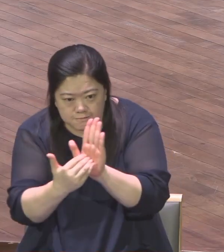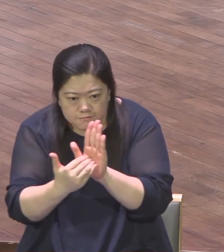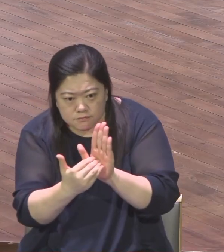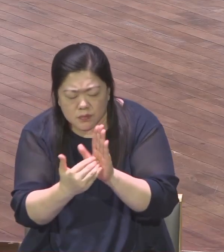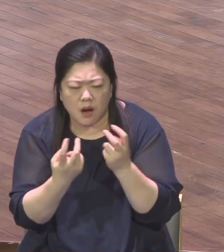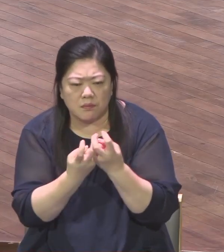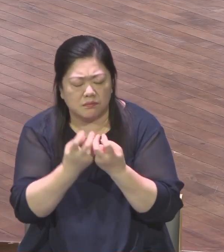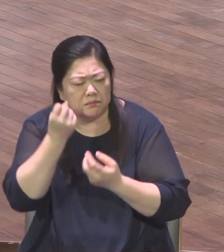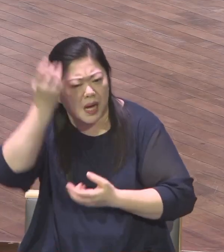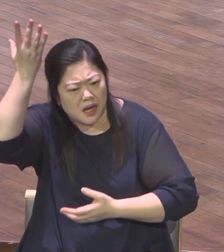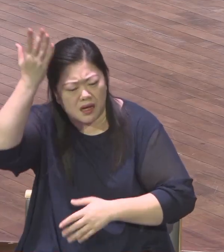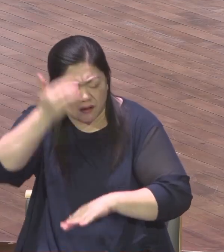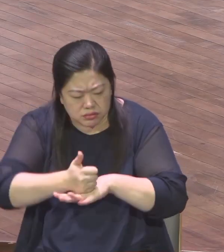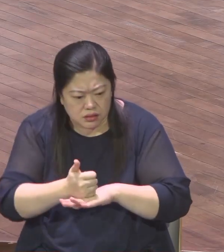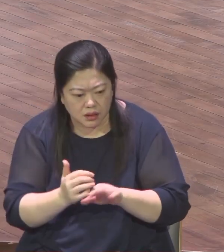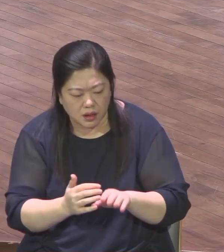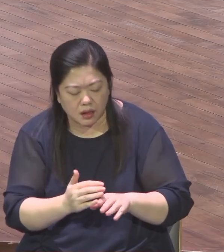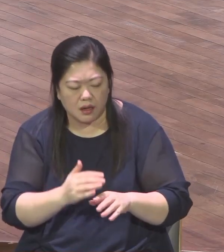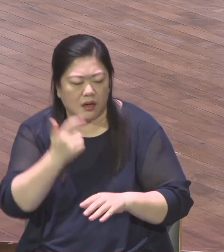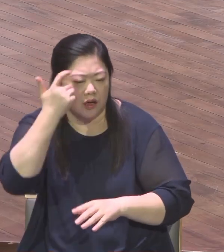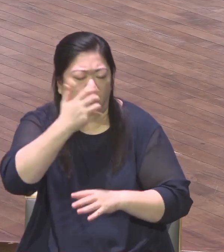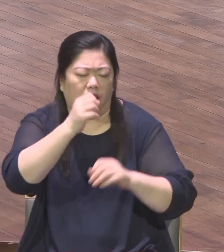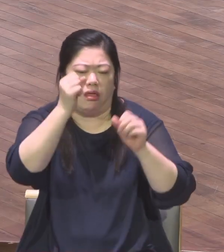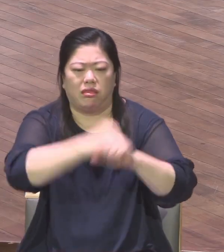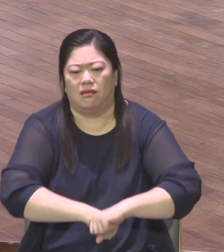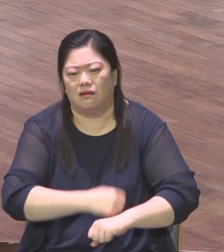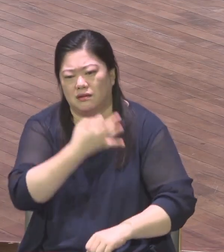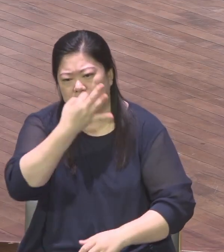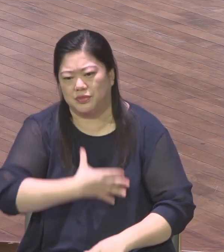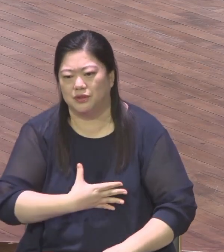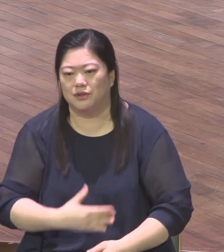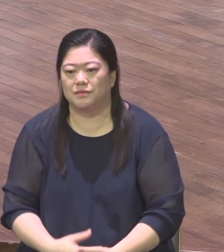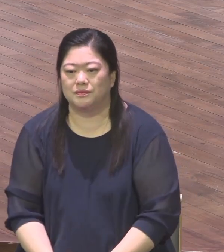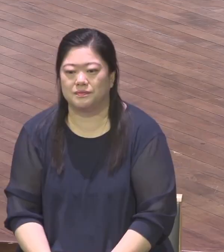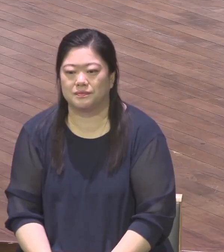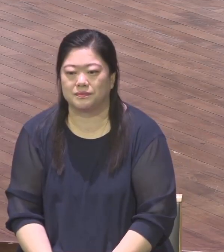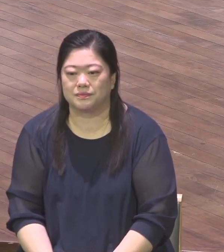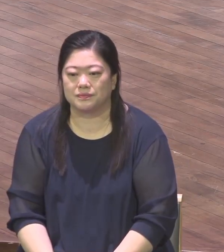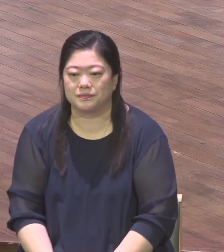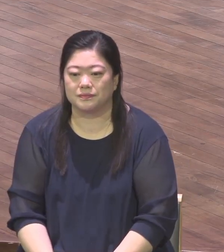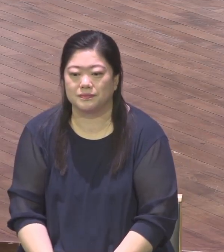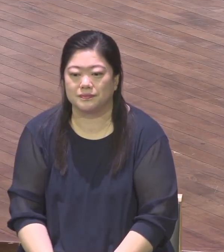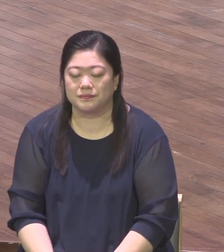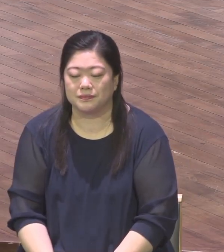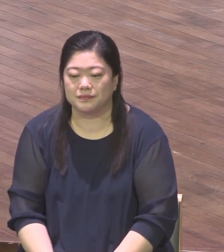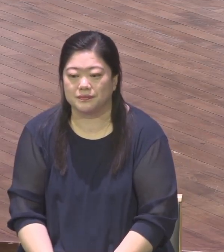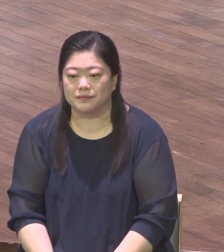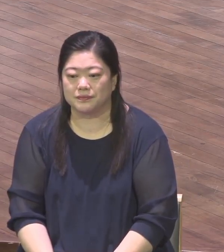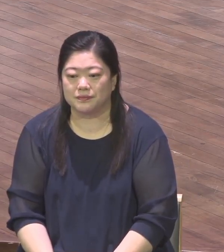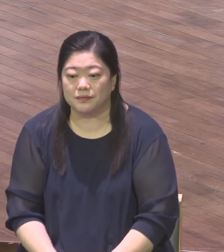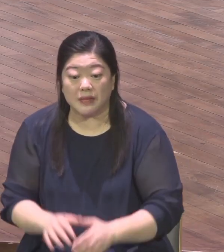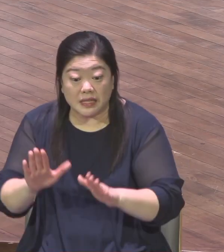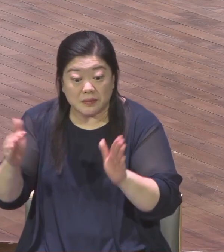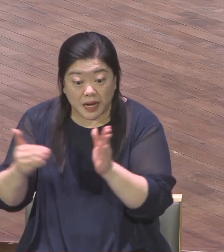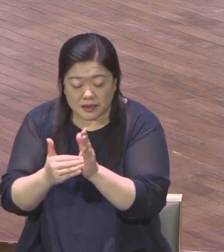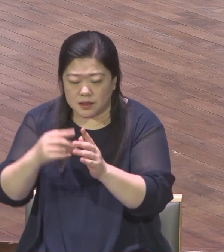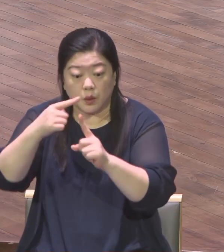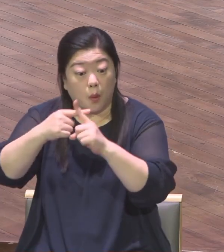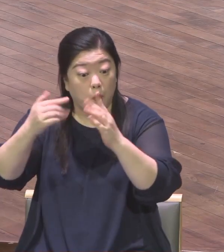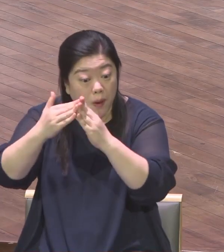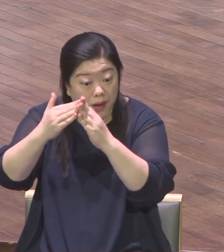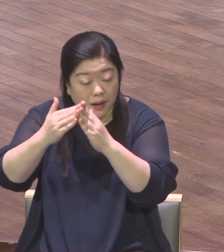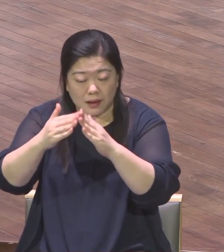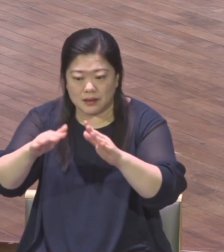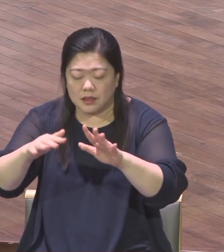자, 이것은요 성경 시대를 가리켜서 지금까지의 교회사를 보면 아주 구체적으로 나타나